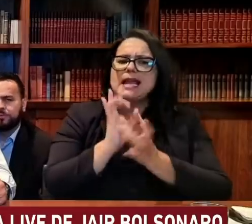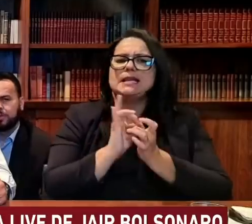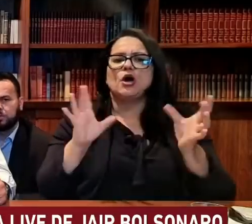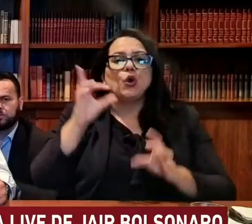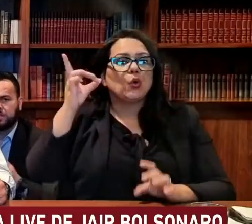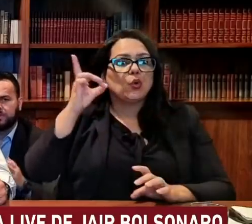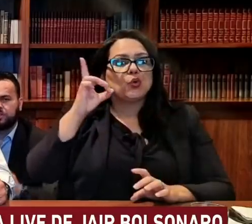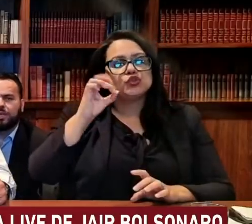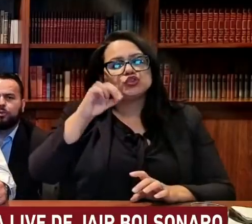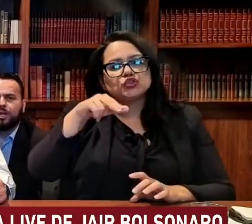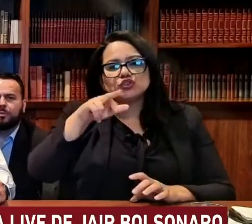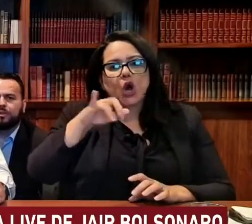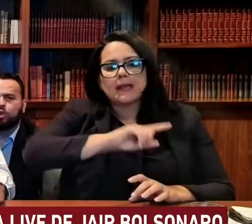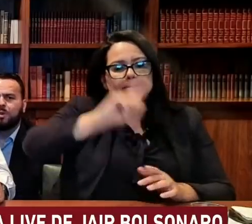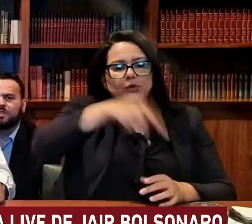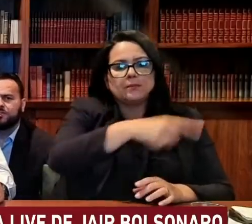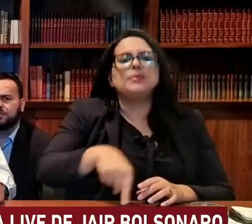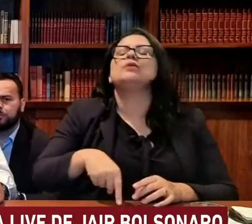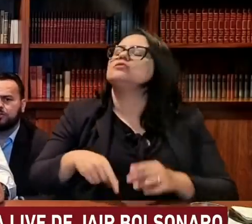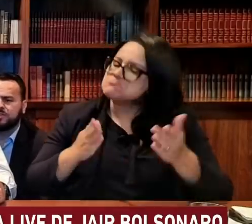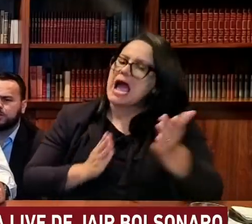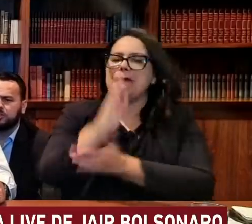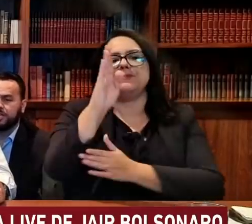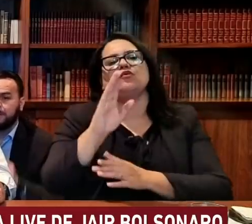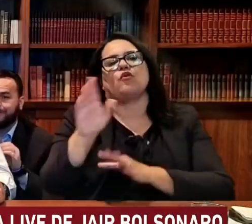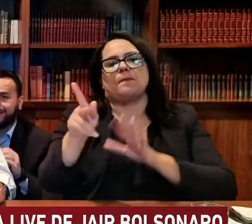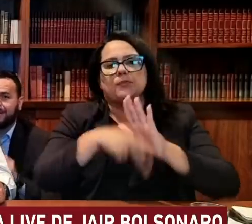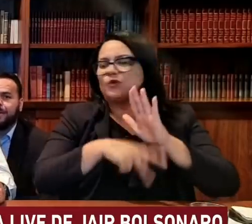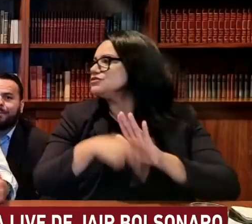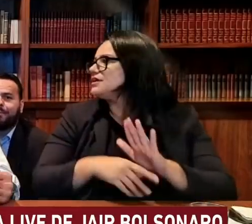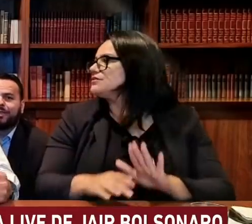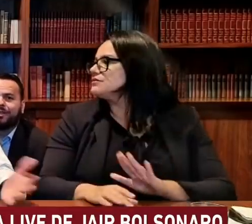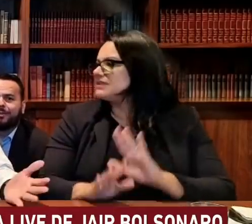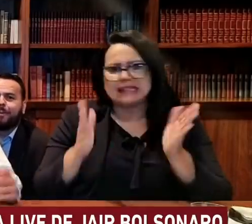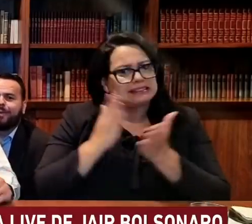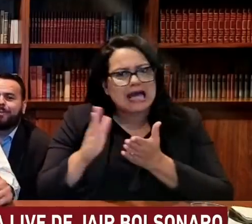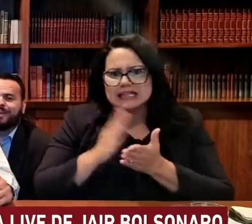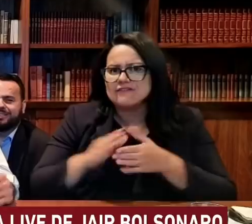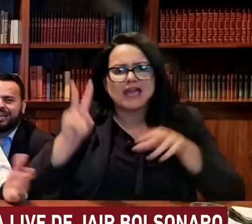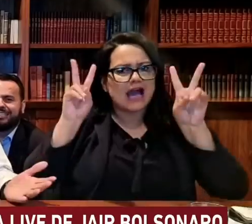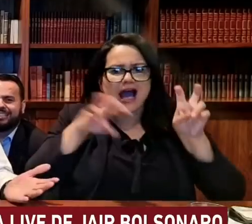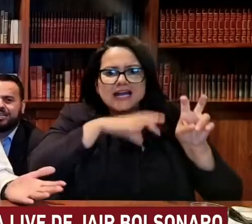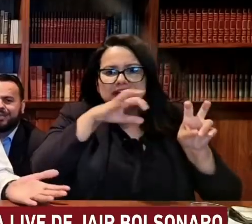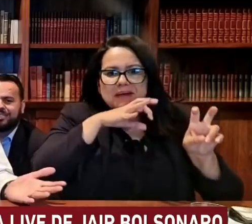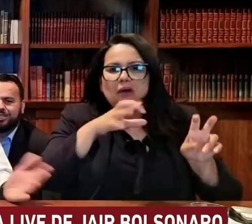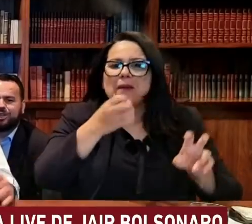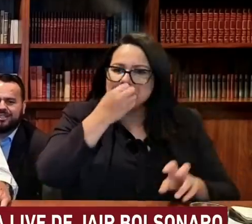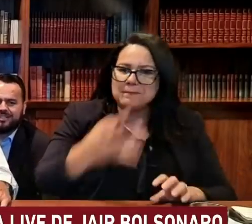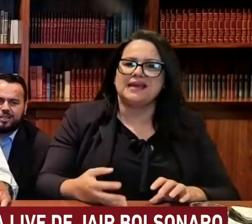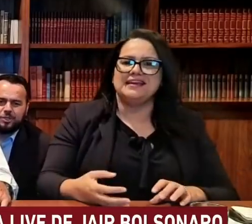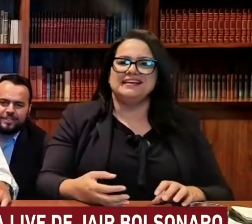vetou. Nós conseguimos articular ali no parlamento e derrubamos esse veto e aprovamos esse projeto. Não tem nada a ver com animal não, mas muito bem-vindo ao projeto, que é a